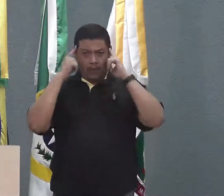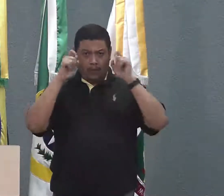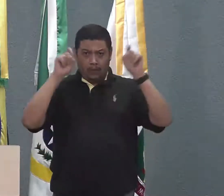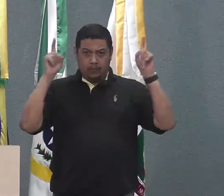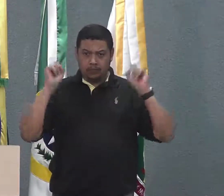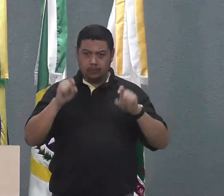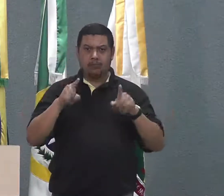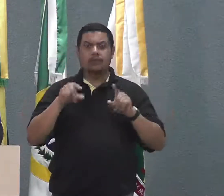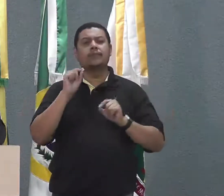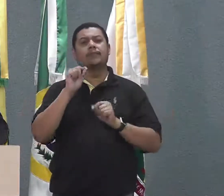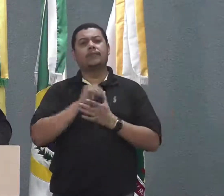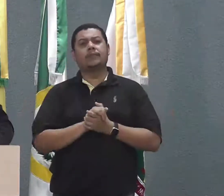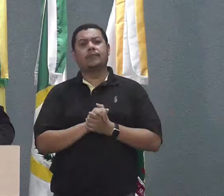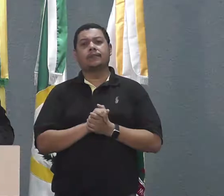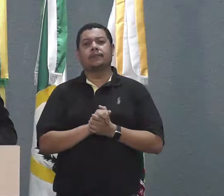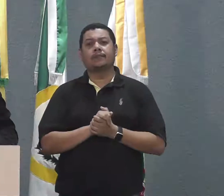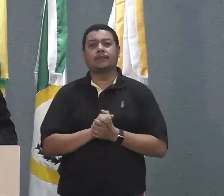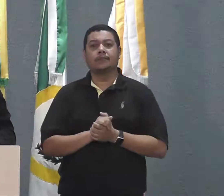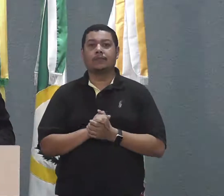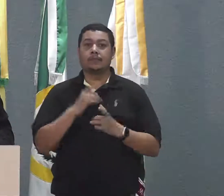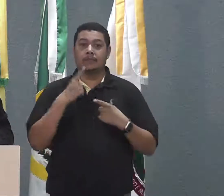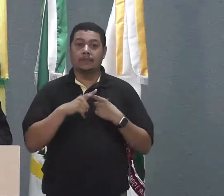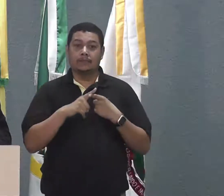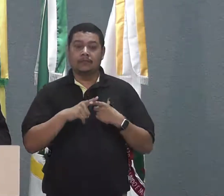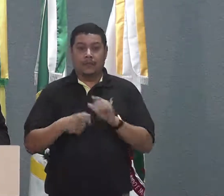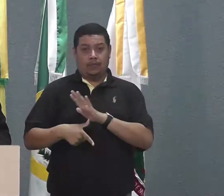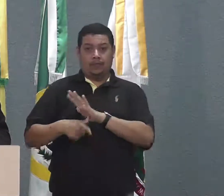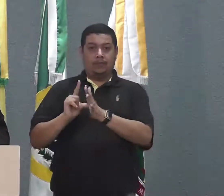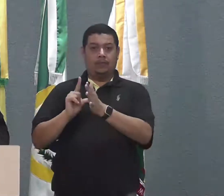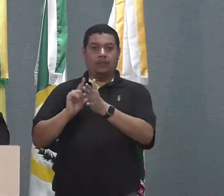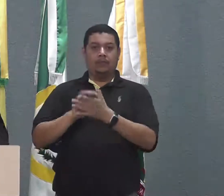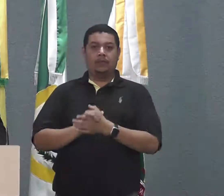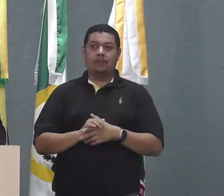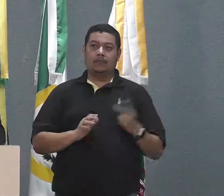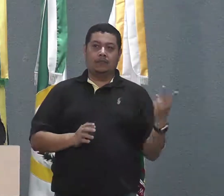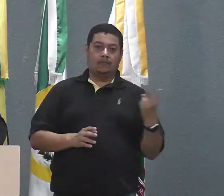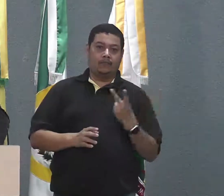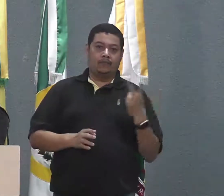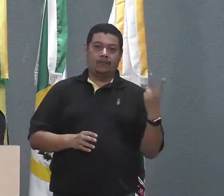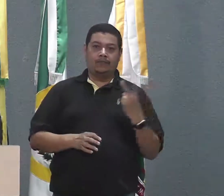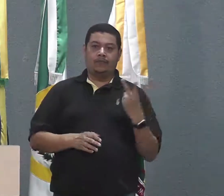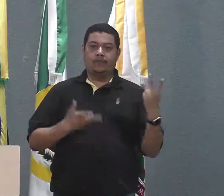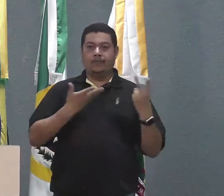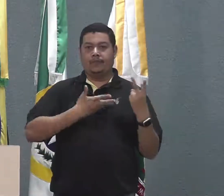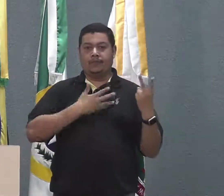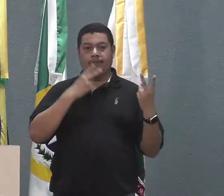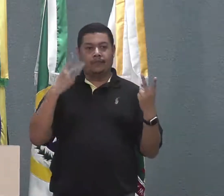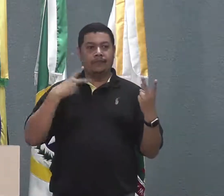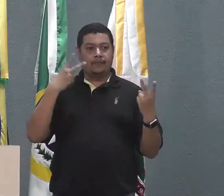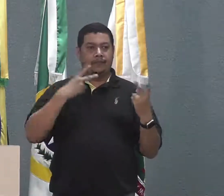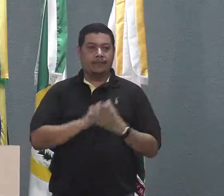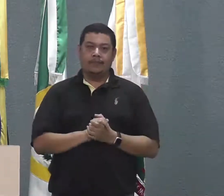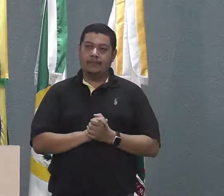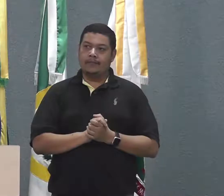presidente Pichek, foi a corrida antecipada de 2 colegas vereadores